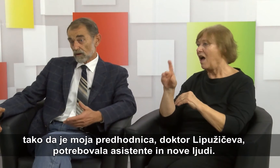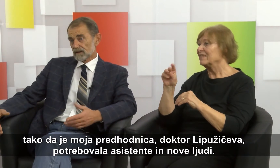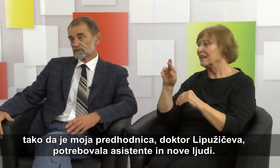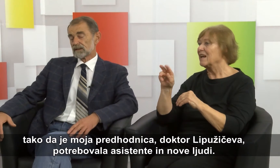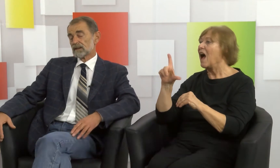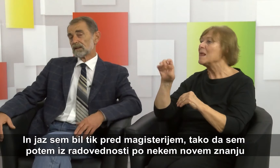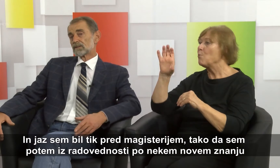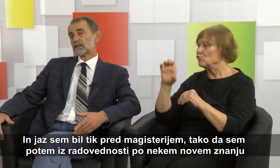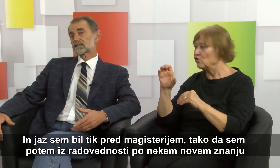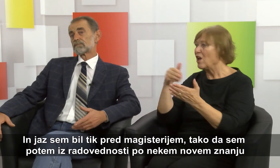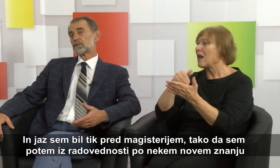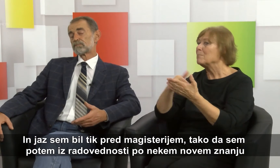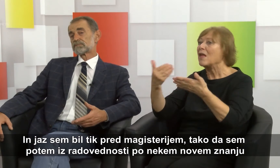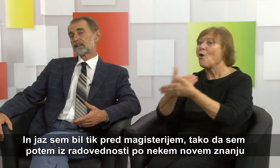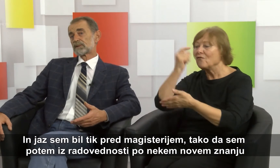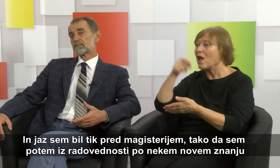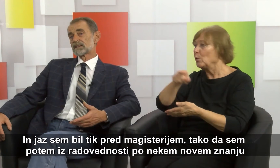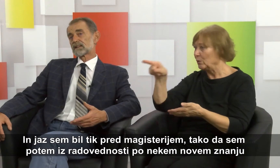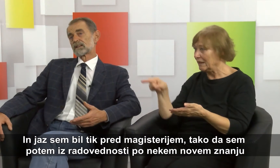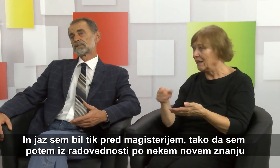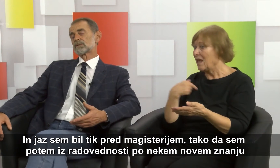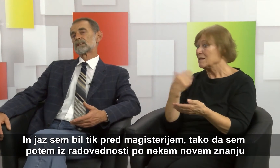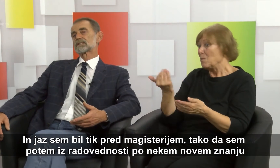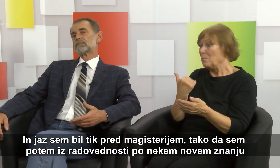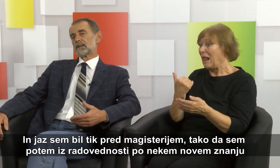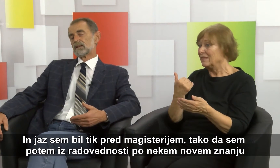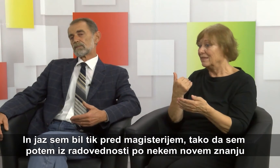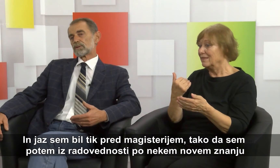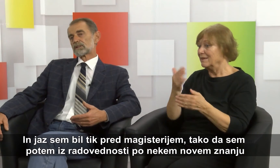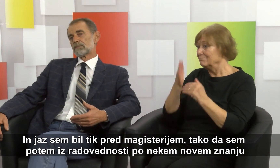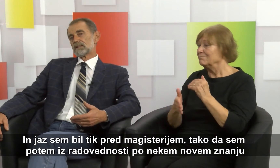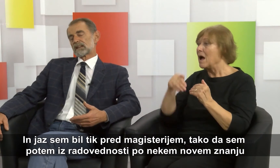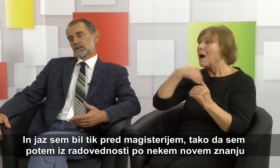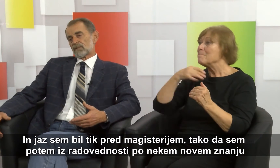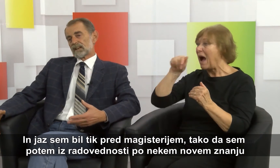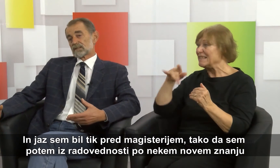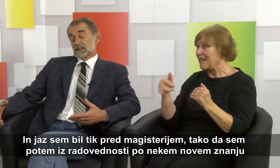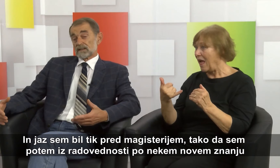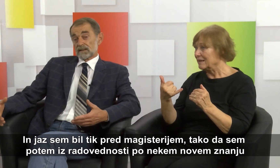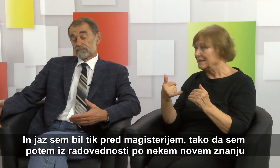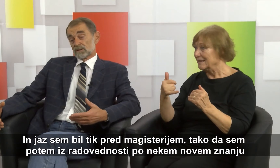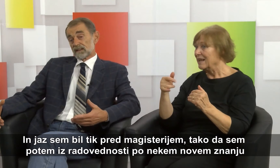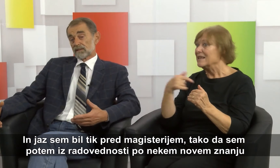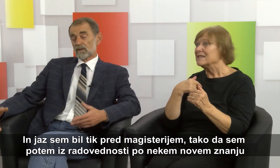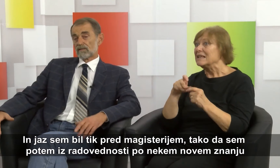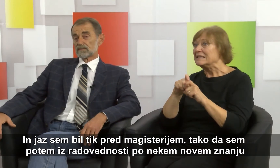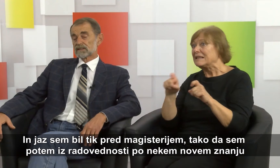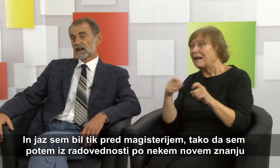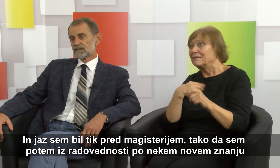nove ljudi. No jaz sem bil tik pred magisterijem, tako da sem potem iz radovednosti, po nekem novem znanju,